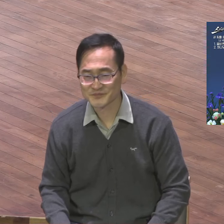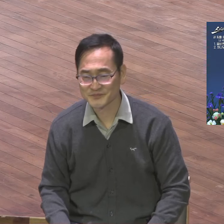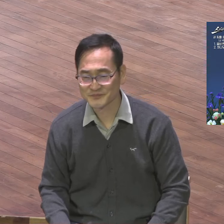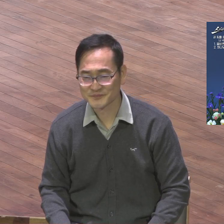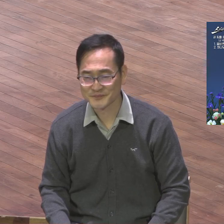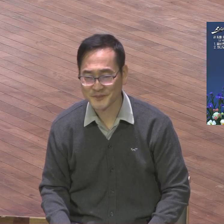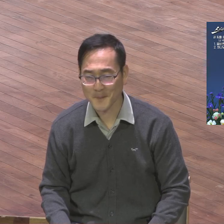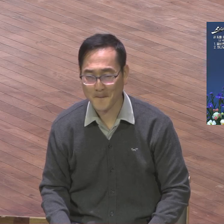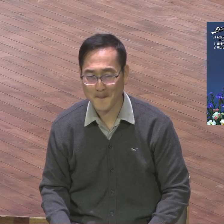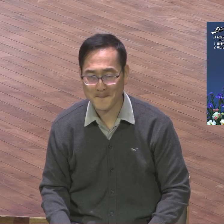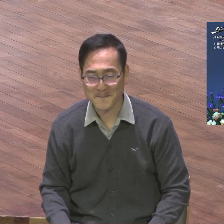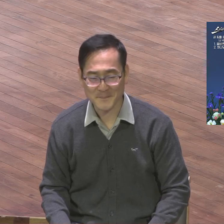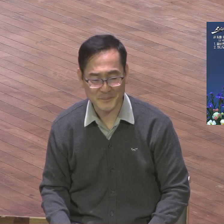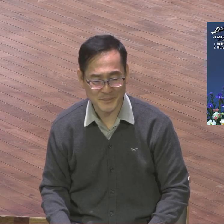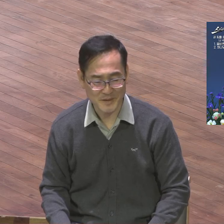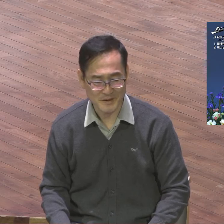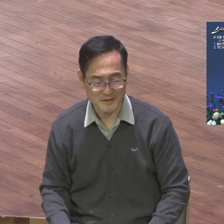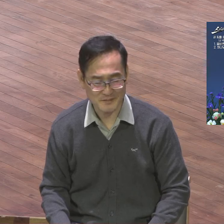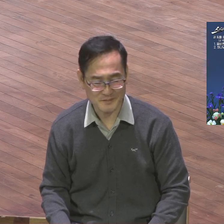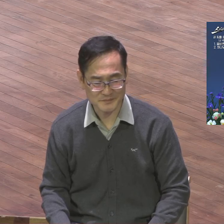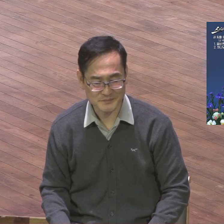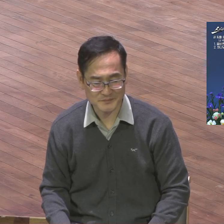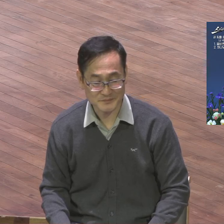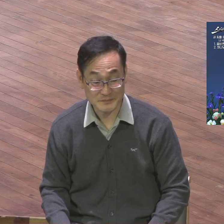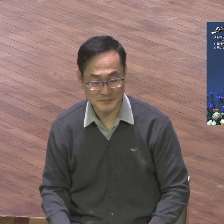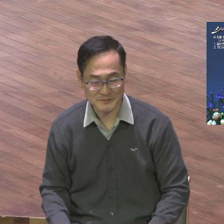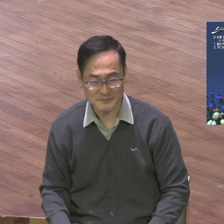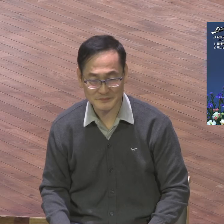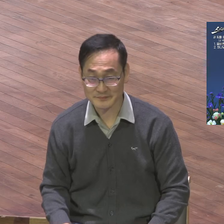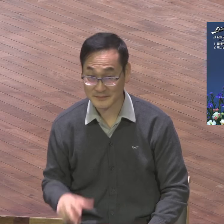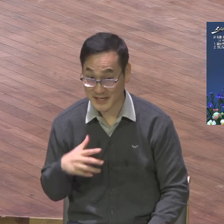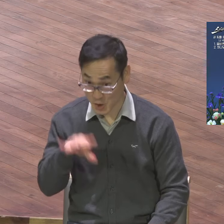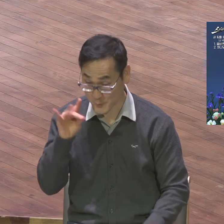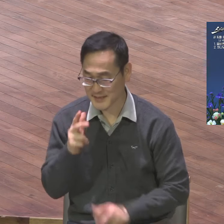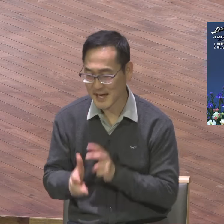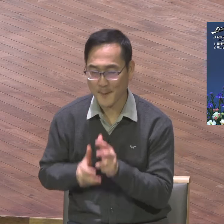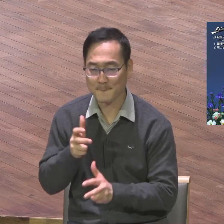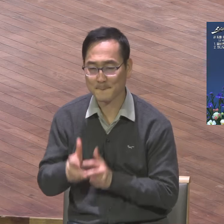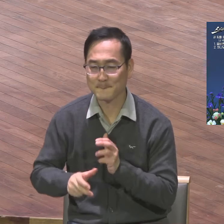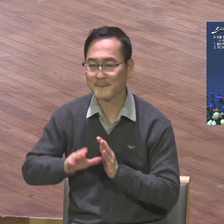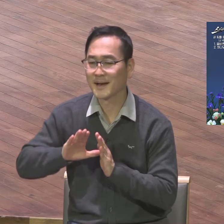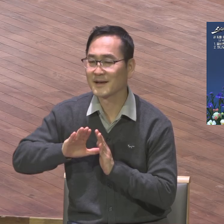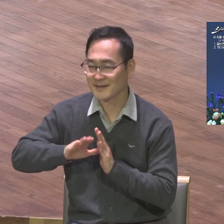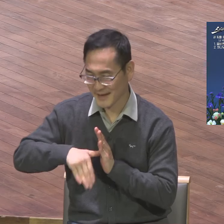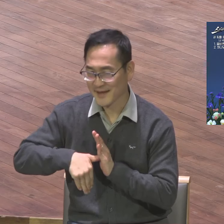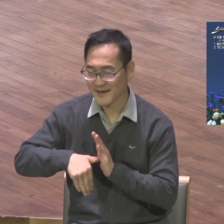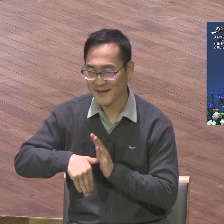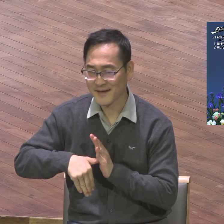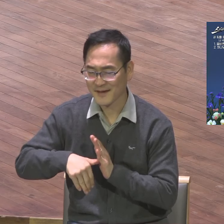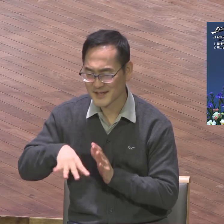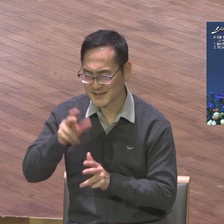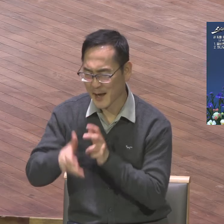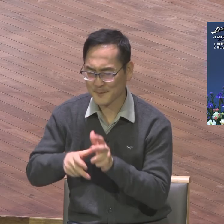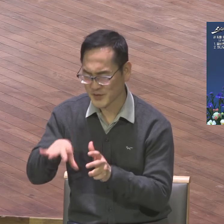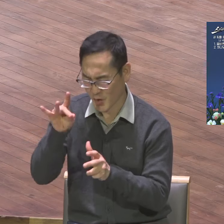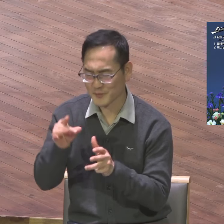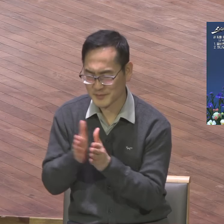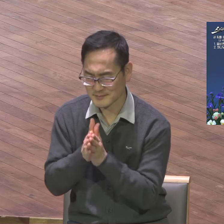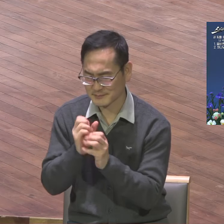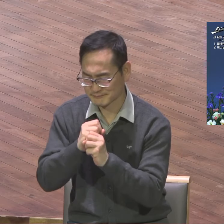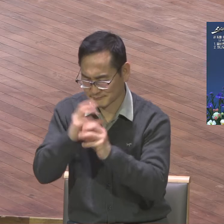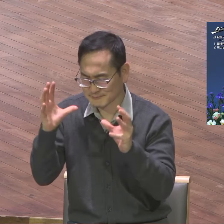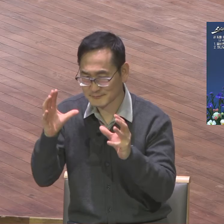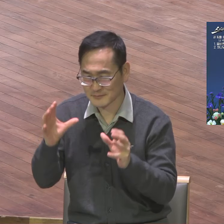평신도 때 초창기 막 사업을 막 시작할 때입니다. 사업을 막 없는